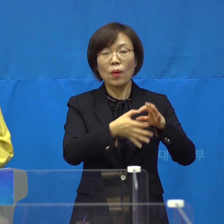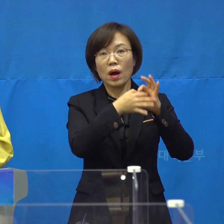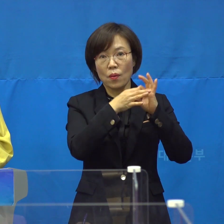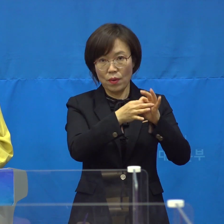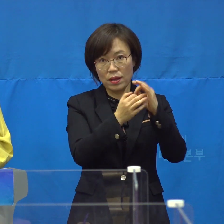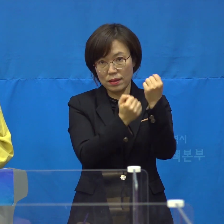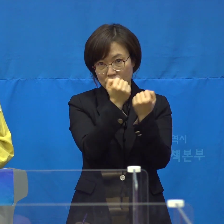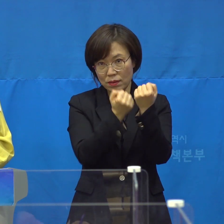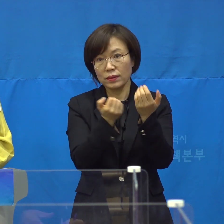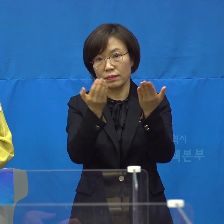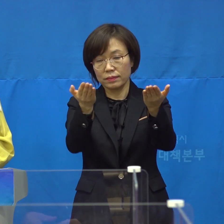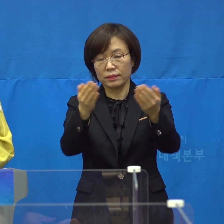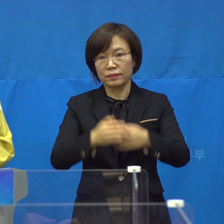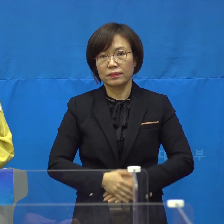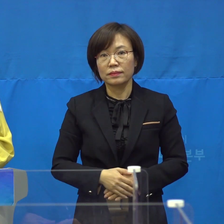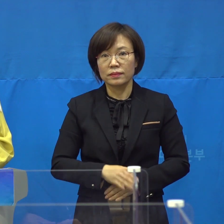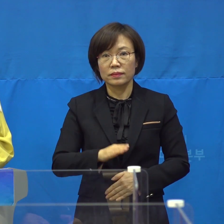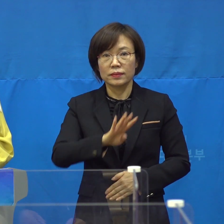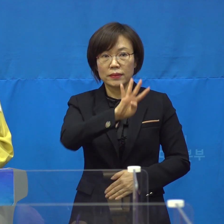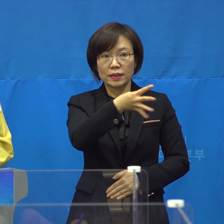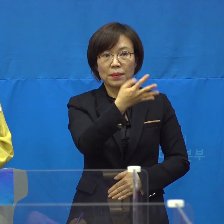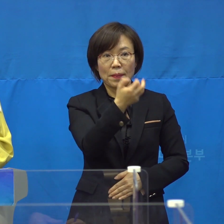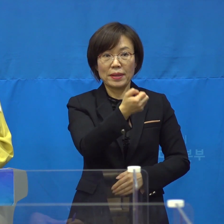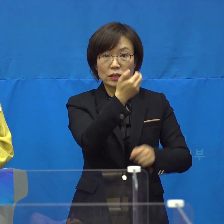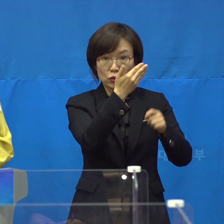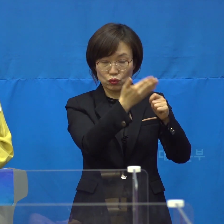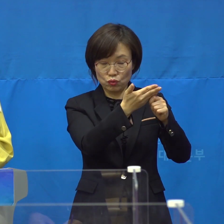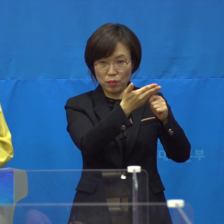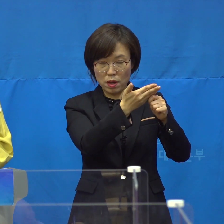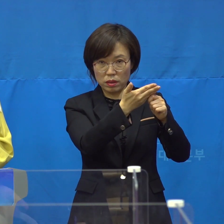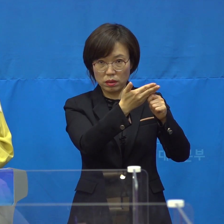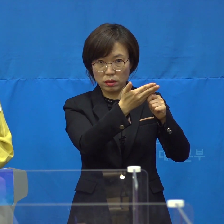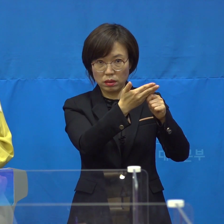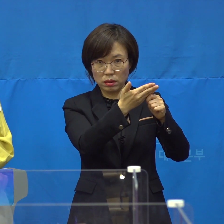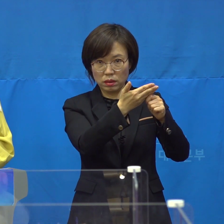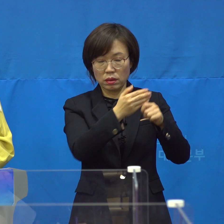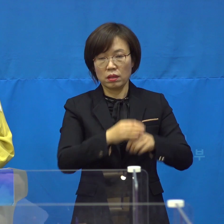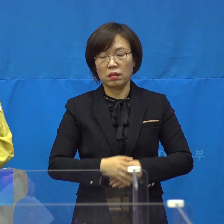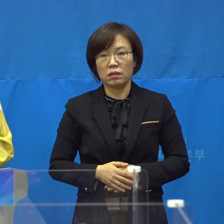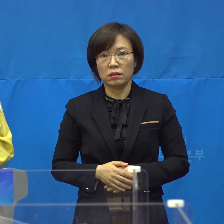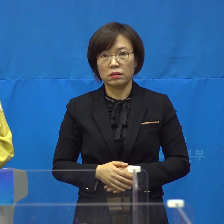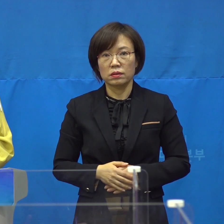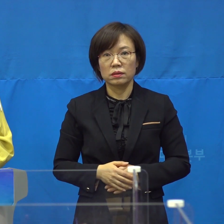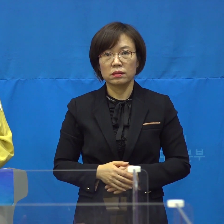조치사항입니다. 먼저 울산 489번 확진자 관련입니다.